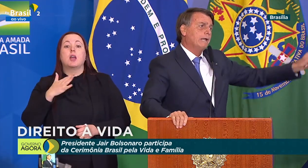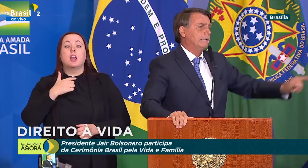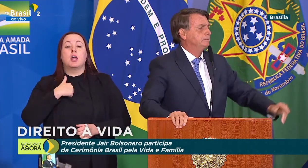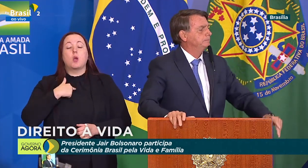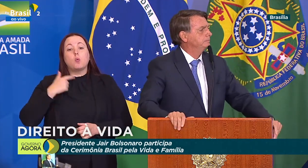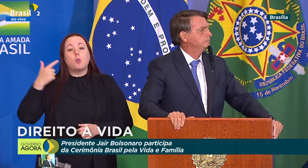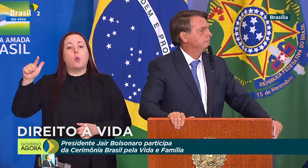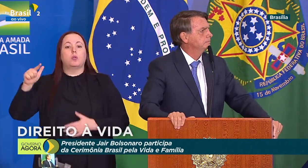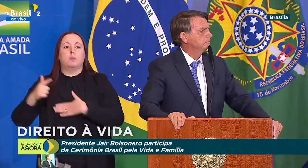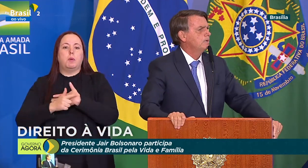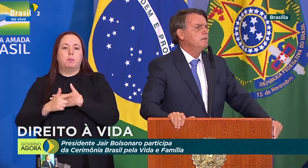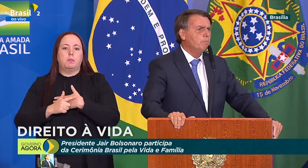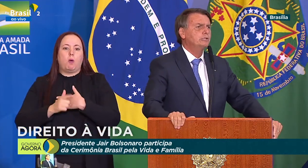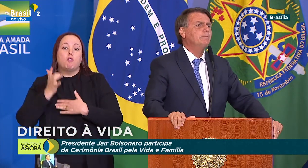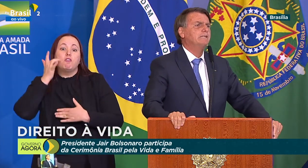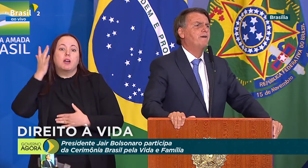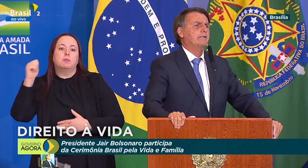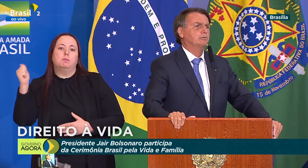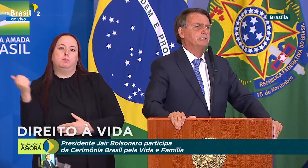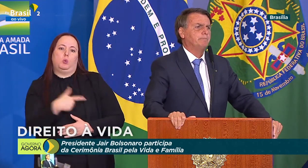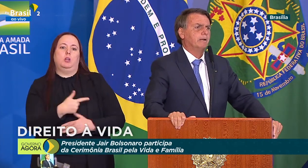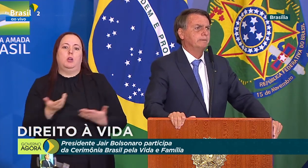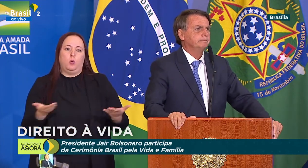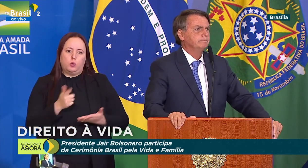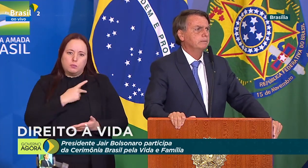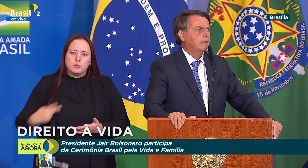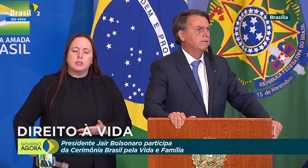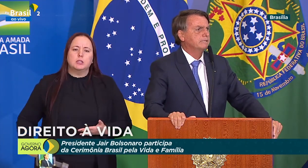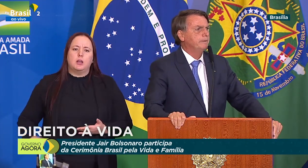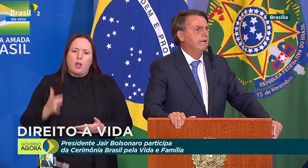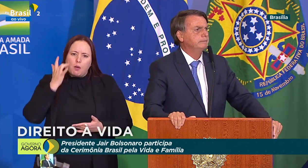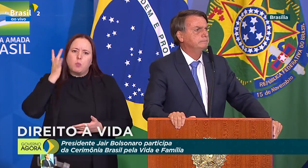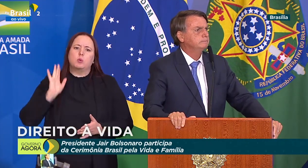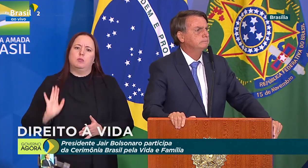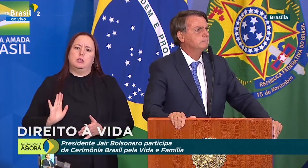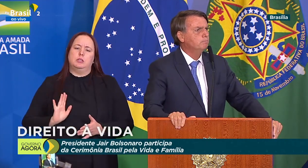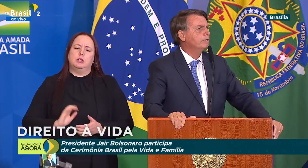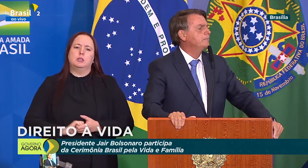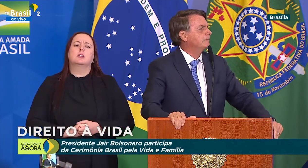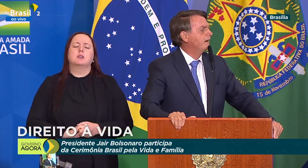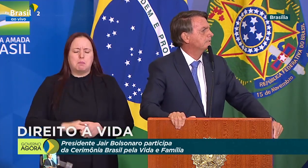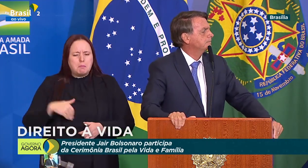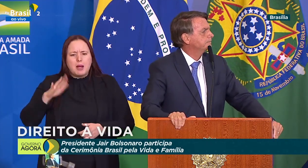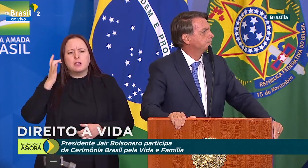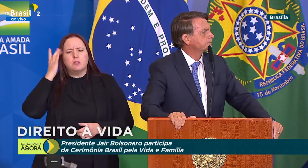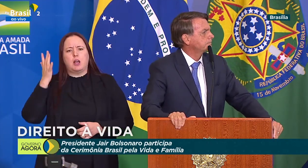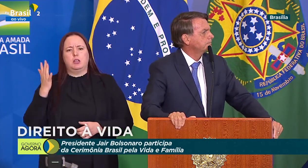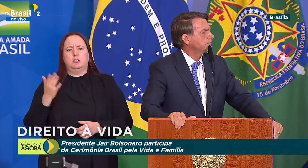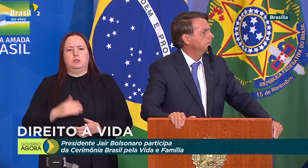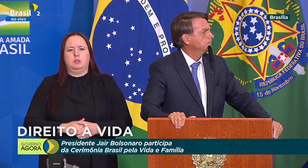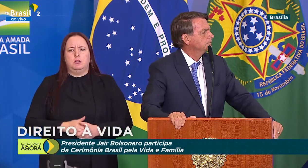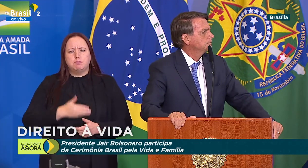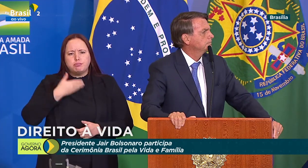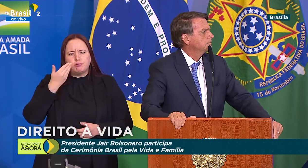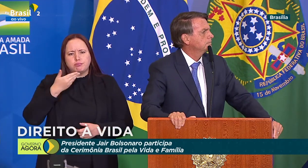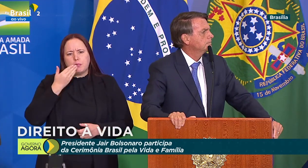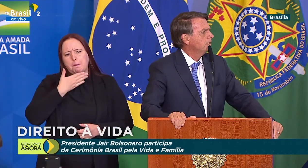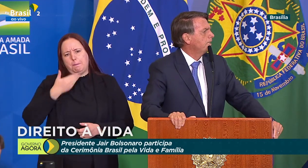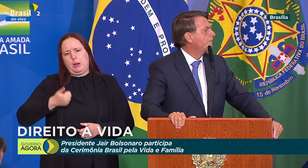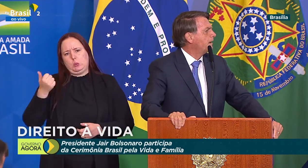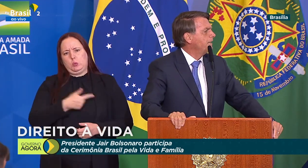eu está do outro lado muito mais fácil Toni de Paula Carla Zambelli muito mais fácil